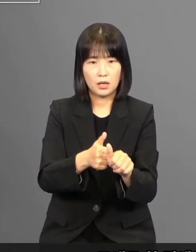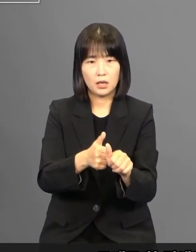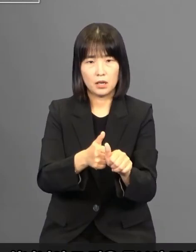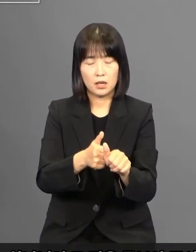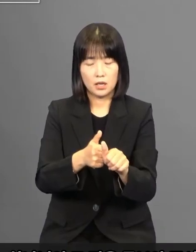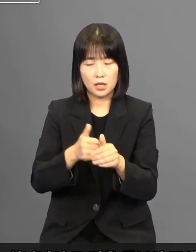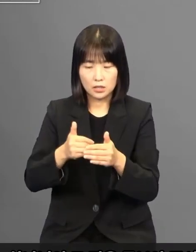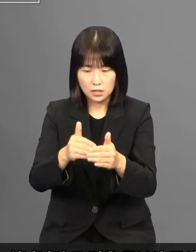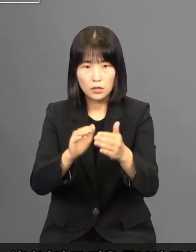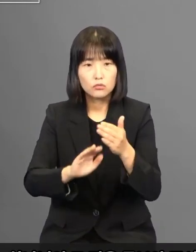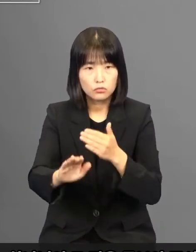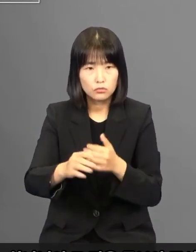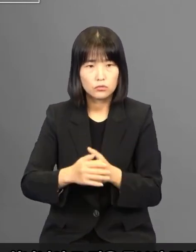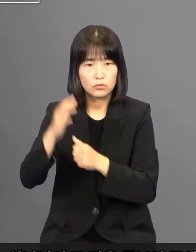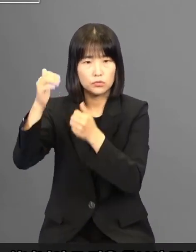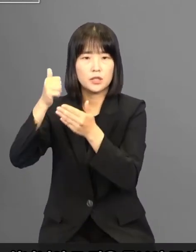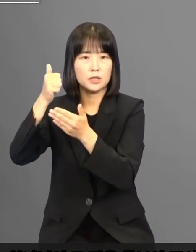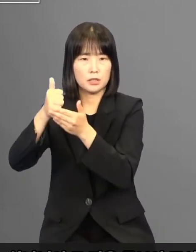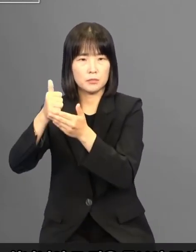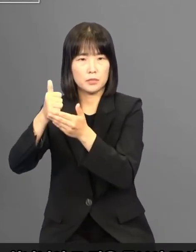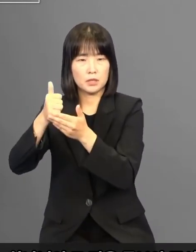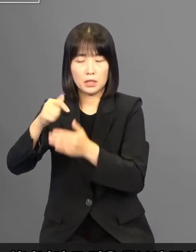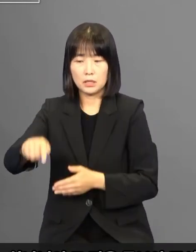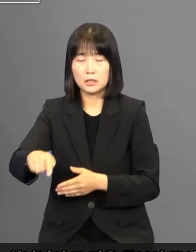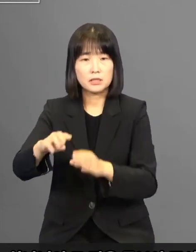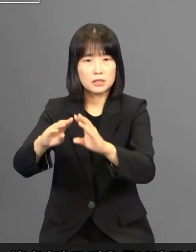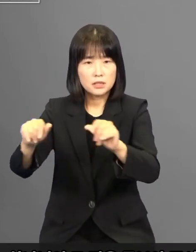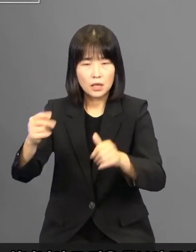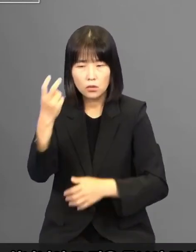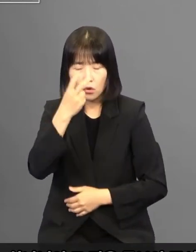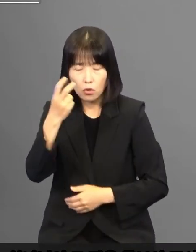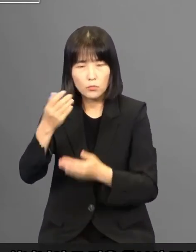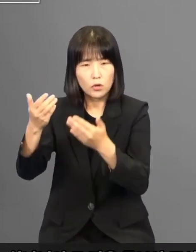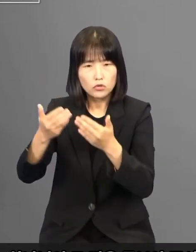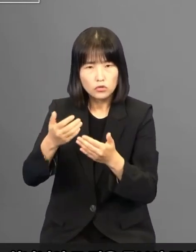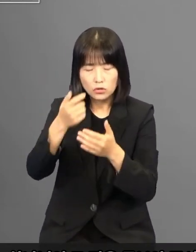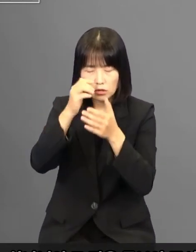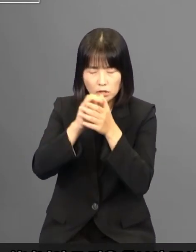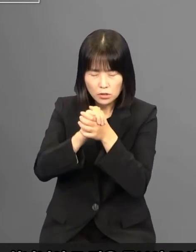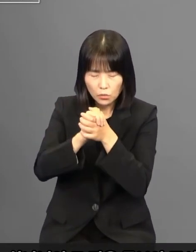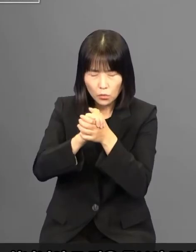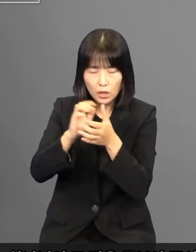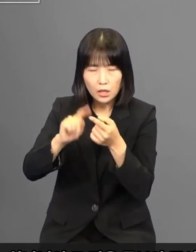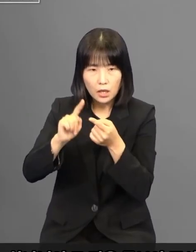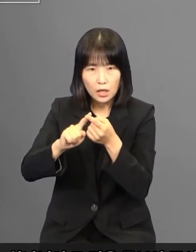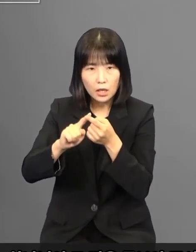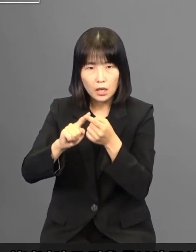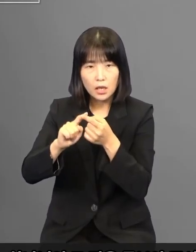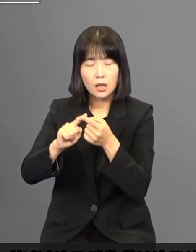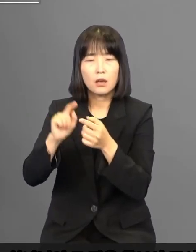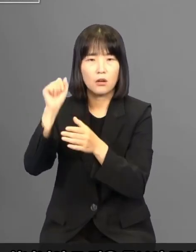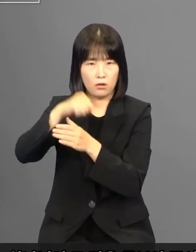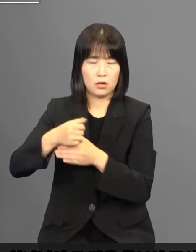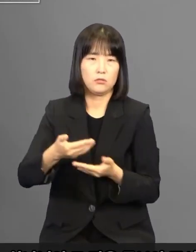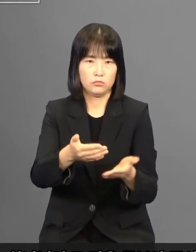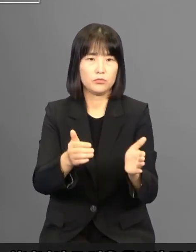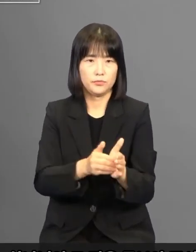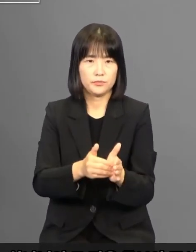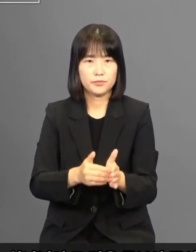일이 벌어졌어요? 하나님이 그 땅을 돌봐주시기를 비는 사람들의 기도를